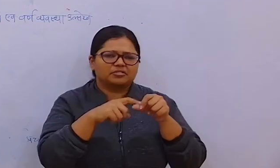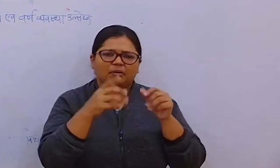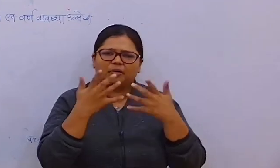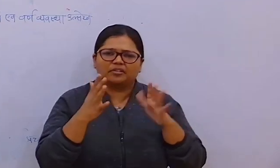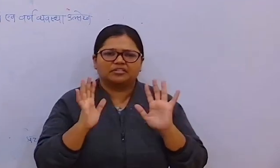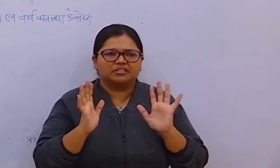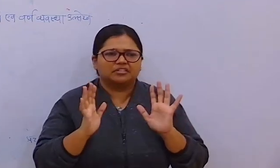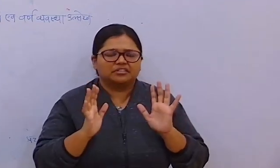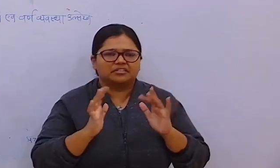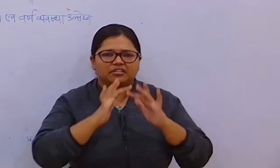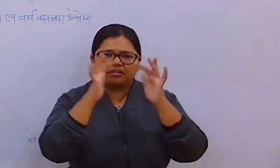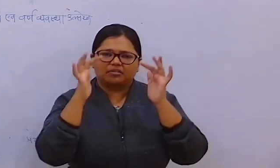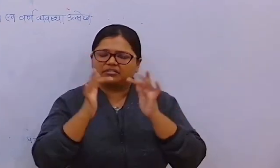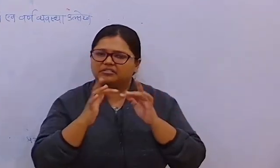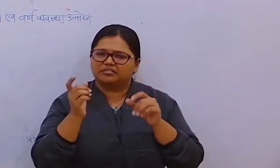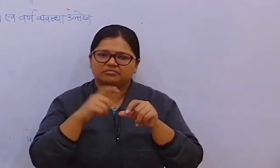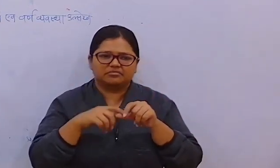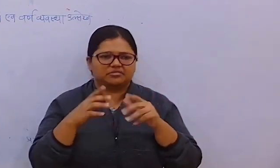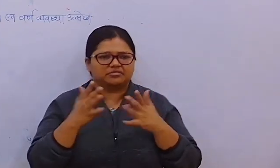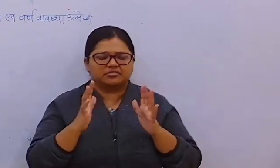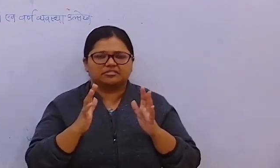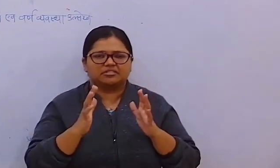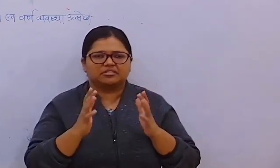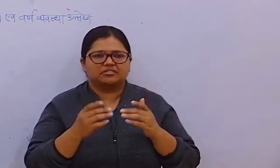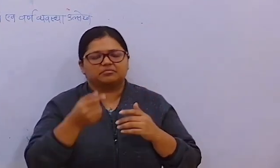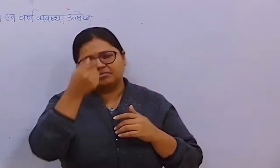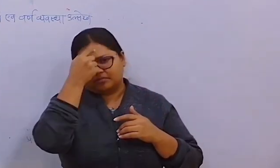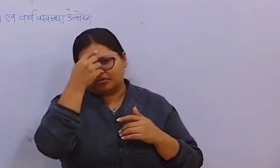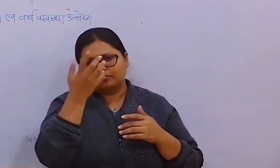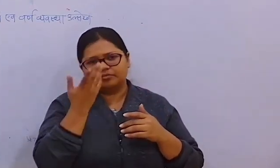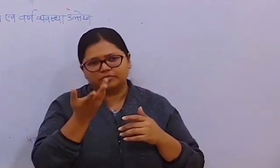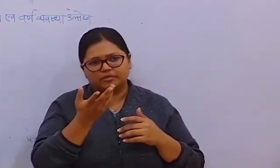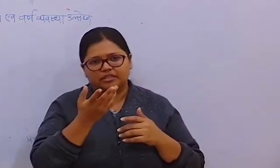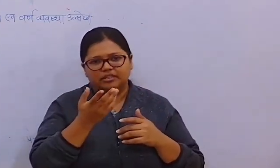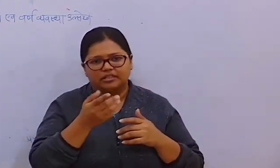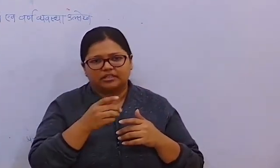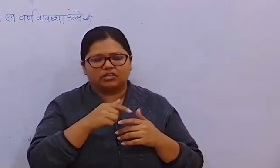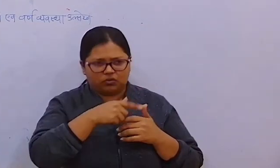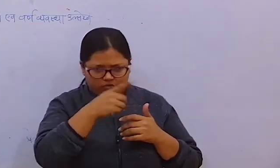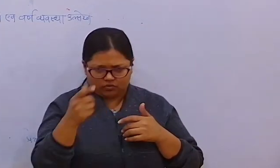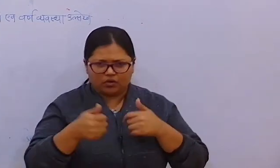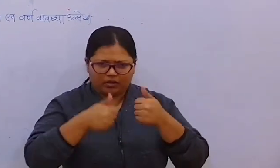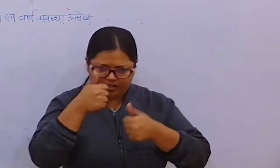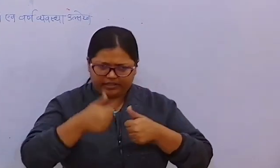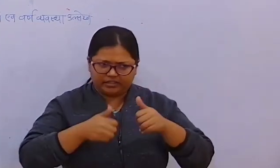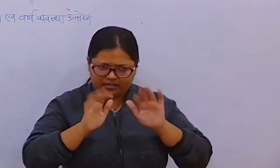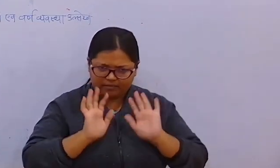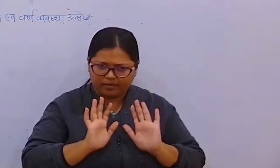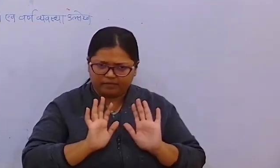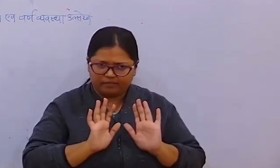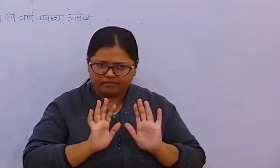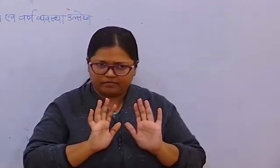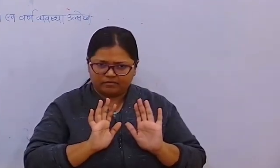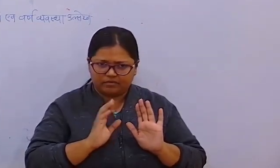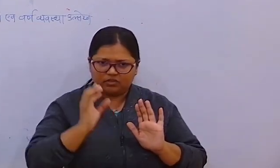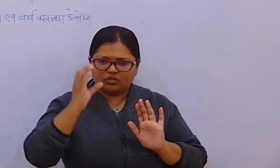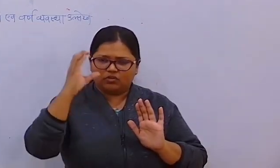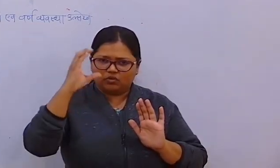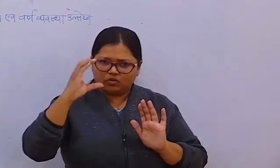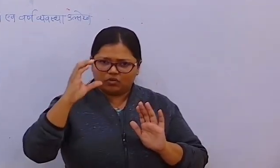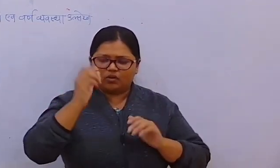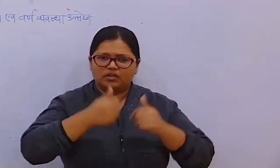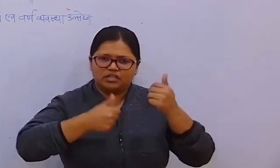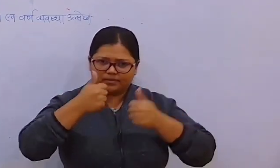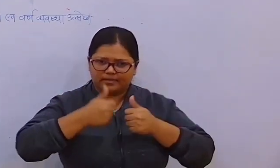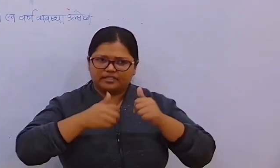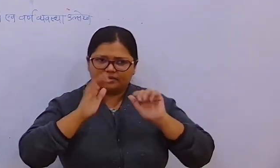है या एग्जाम चल रहा है सेमेस्टर का या कुछ भी, तो एक बार पर्सनल मैसेज करके बता दो, उसको हम लोग एक बुक जो है डेटा बुक उसमें